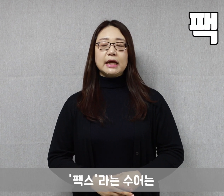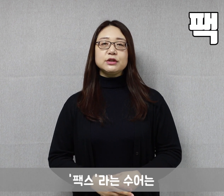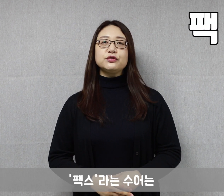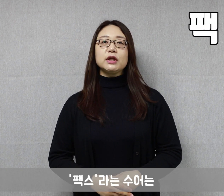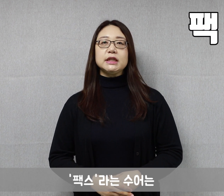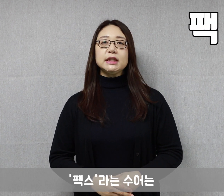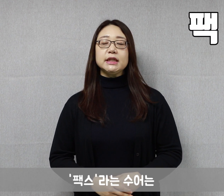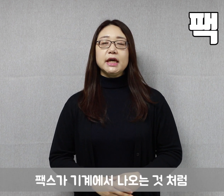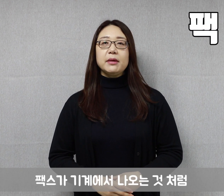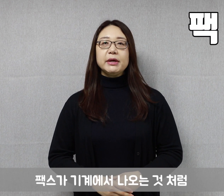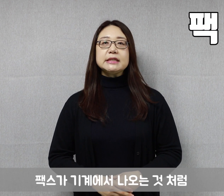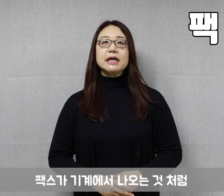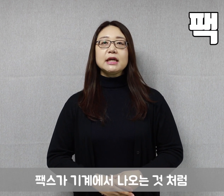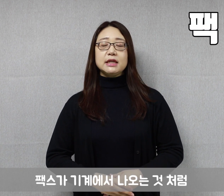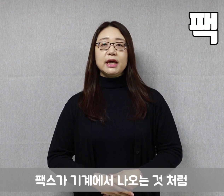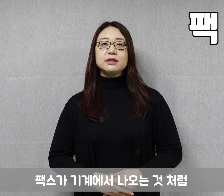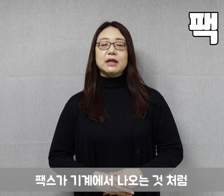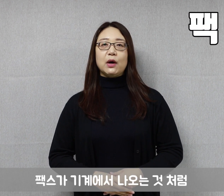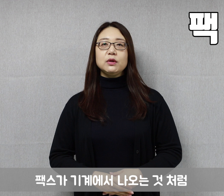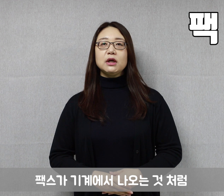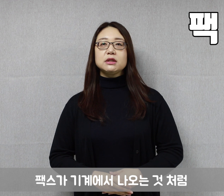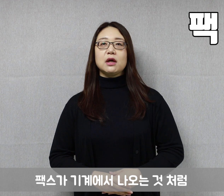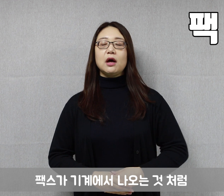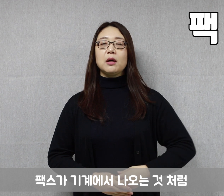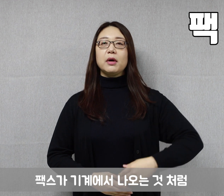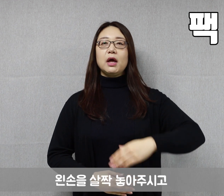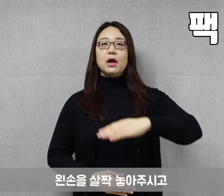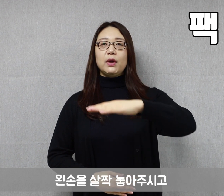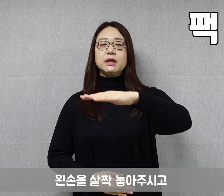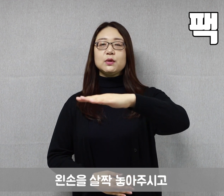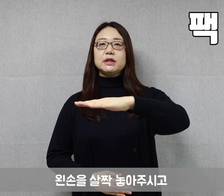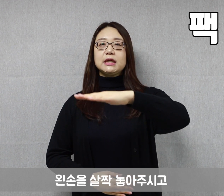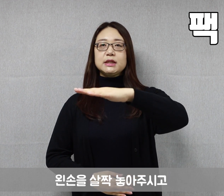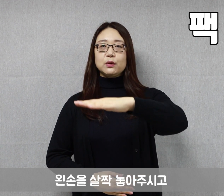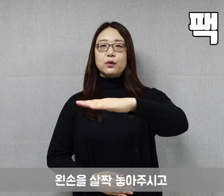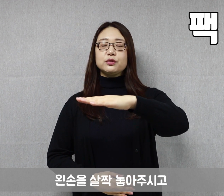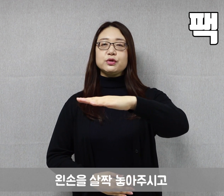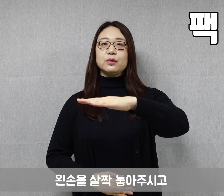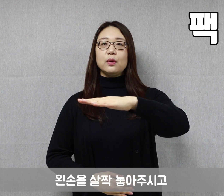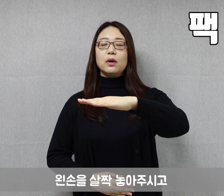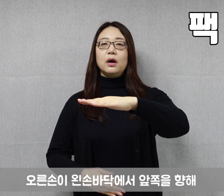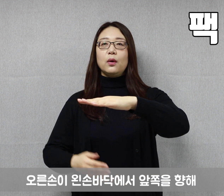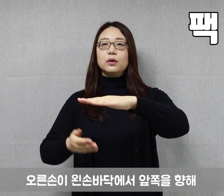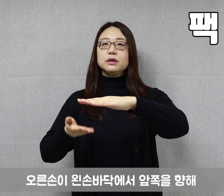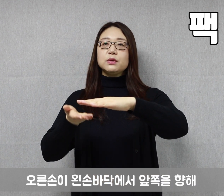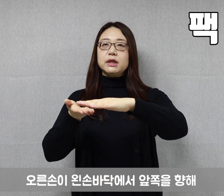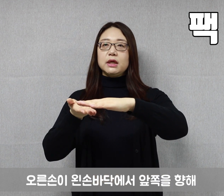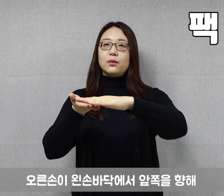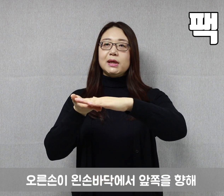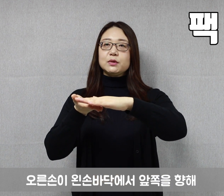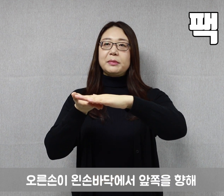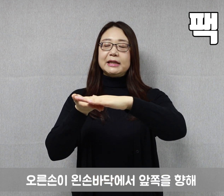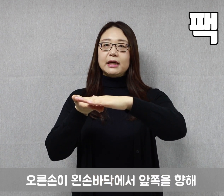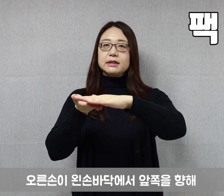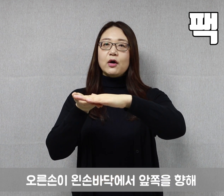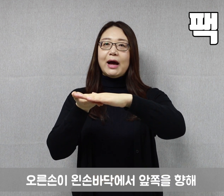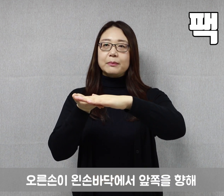팩스라는 수어는 팩스가 기계에서 나오는 것처럼 왼손을 살짝 넣어주시고 오른손이 왼손 바닥에서